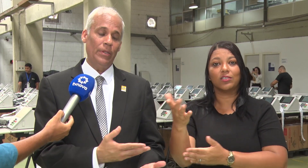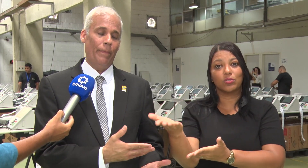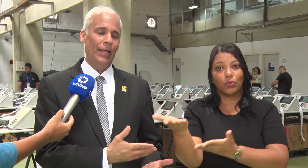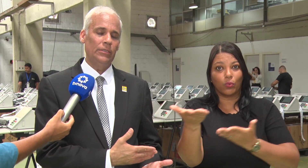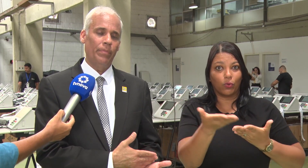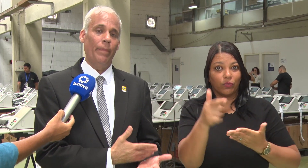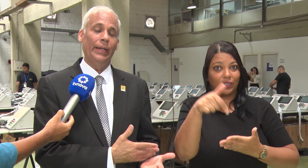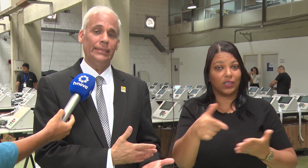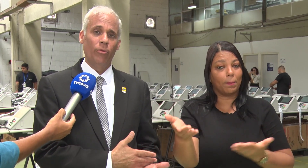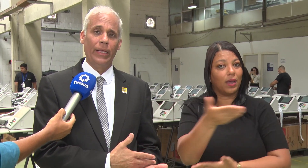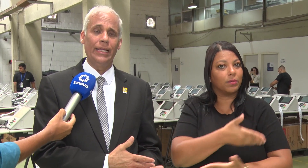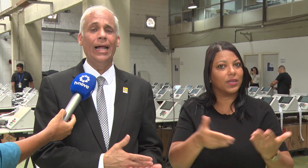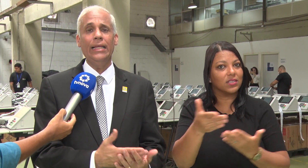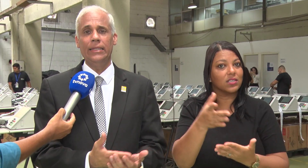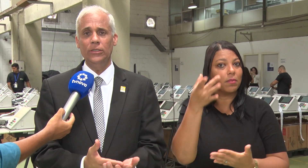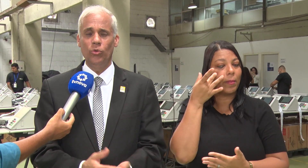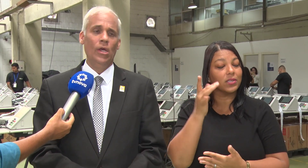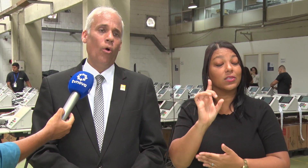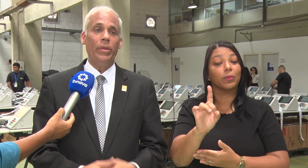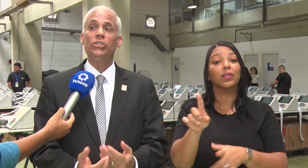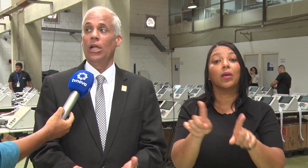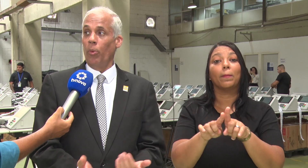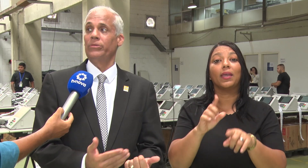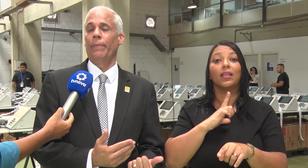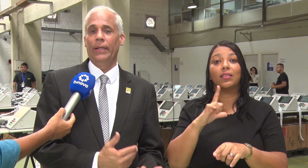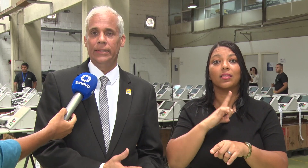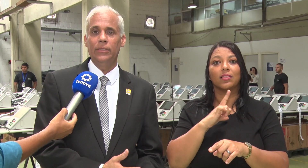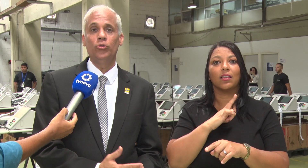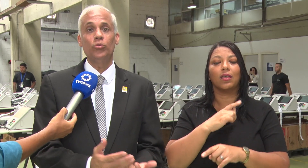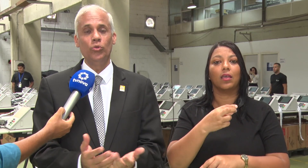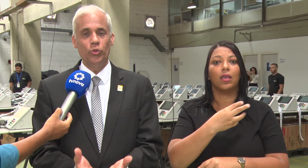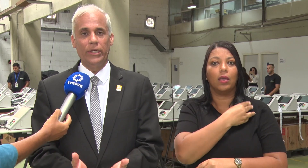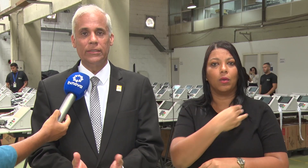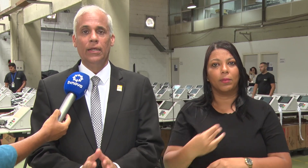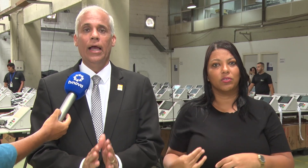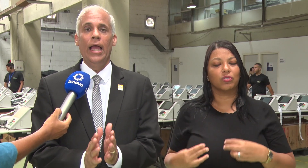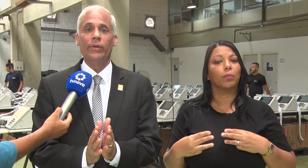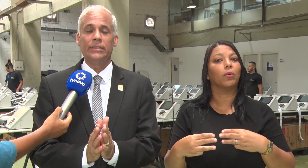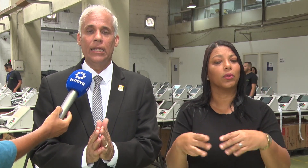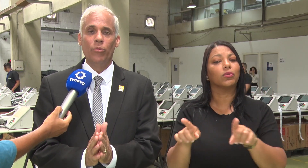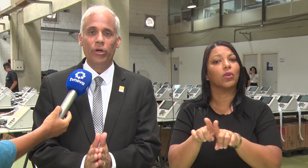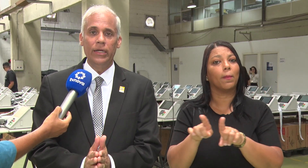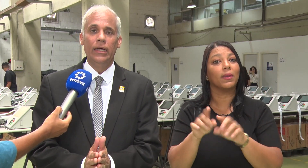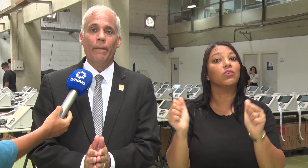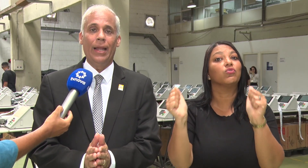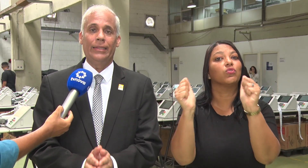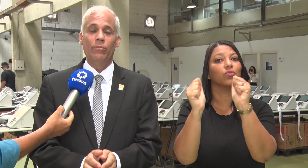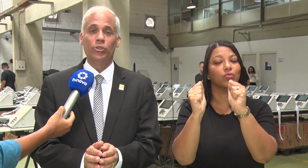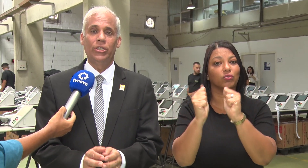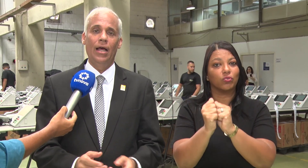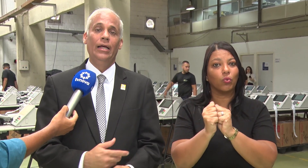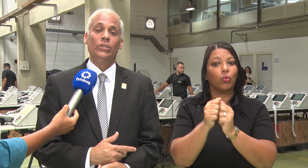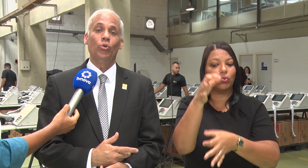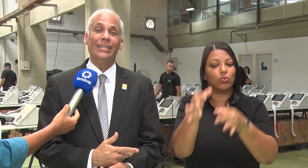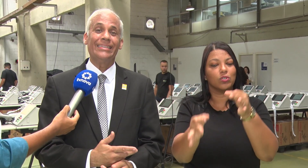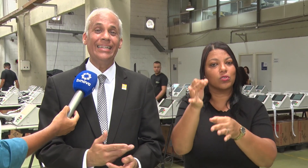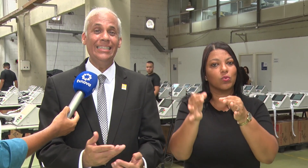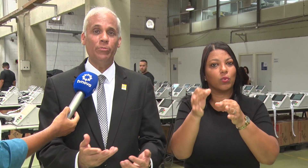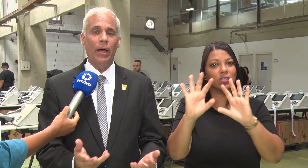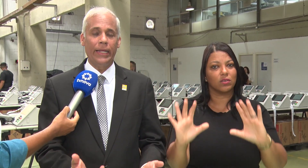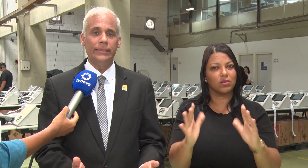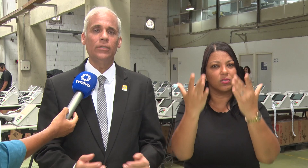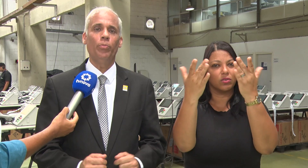convidados para poder participar presencialmente. Além disso, o Ministério Público está presente junto com o juiz. É uma cerimônia para demonstrar toda